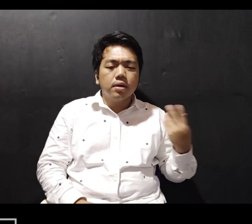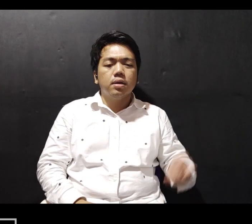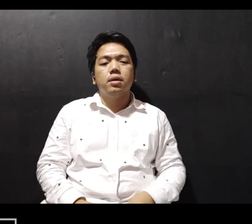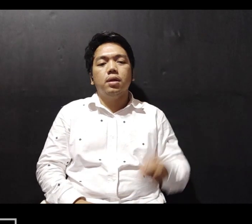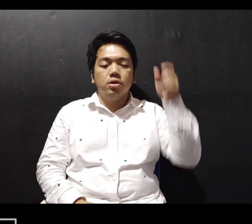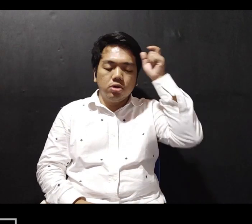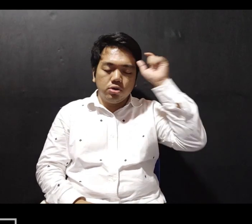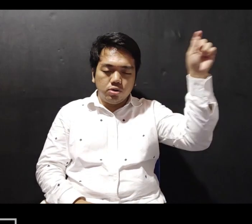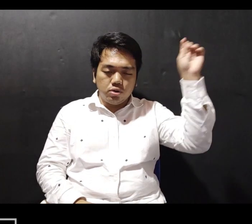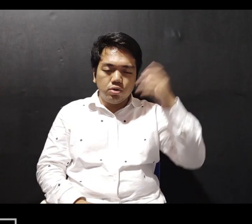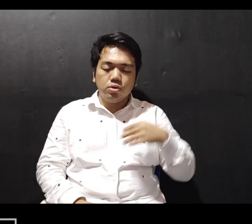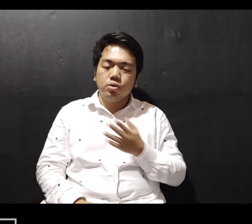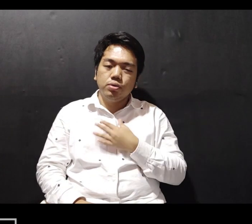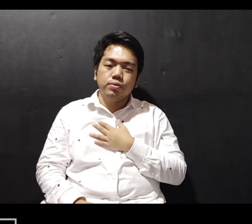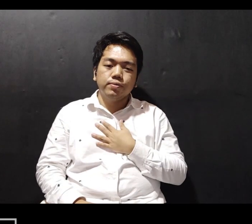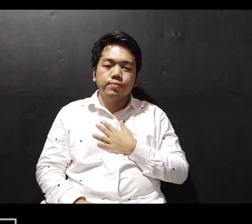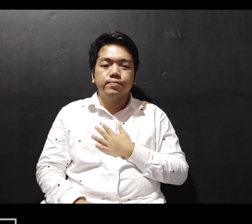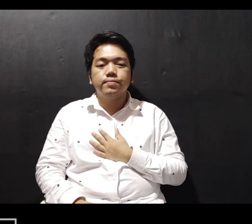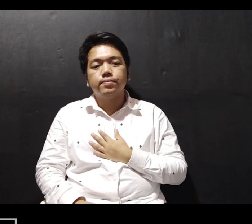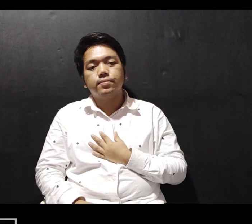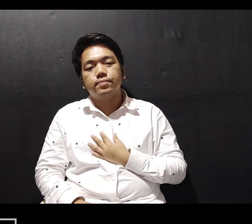melimpah bagiku.